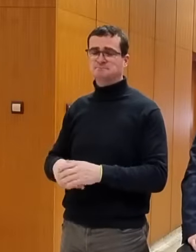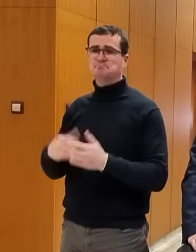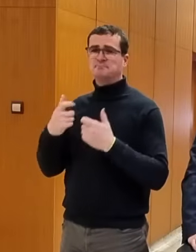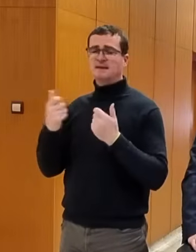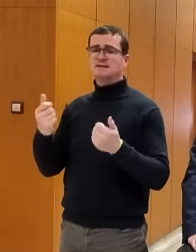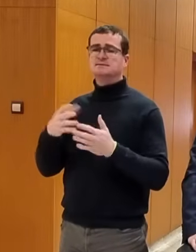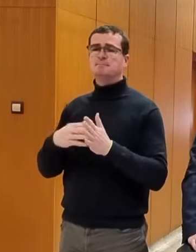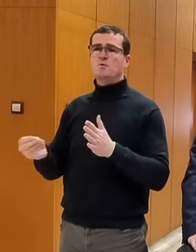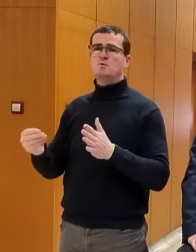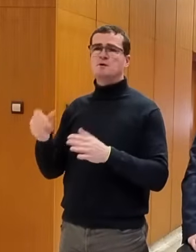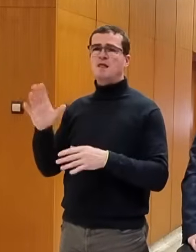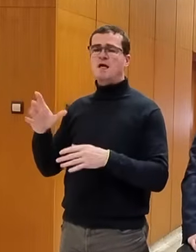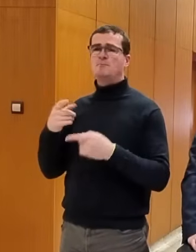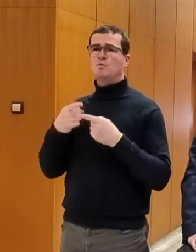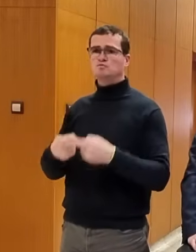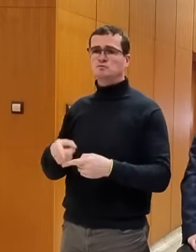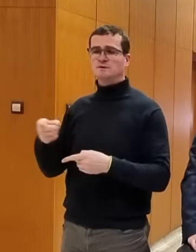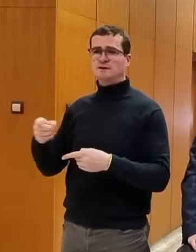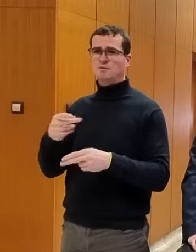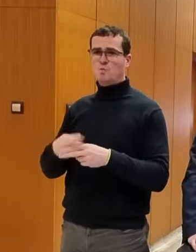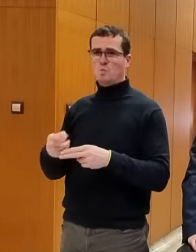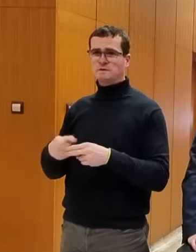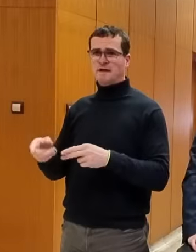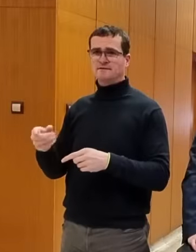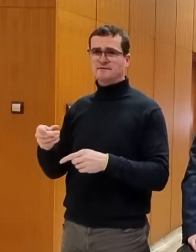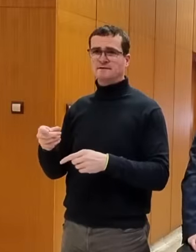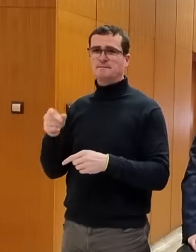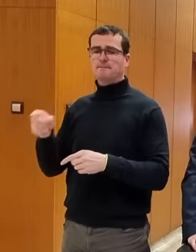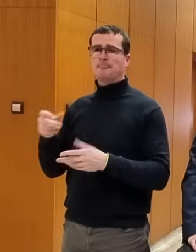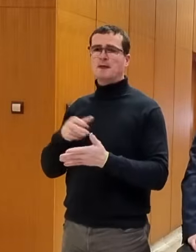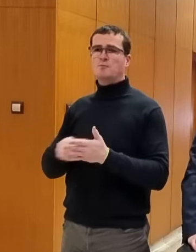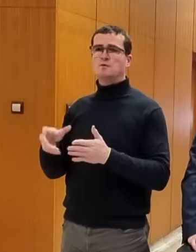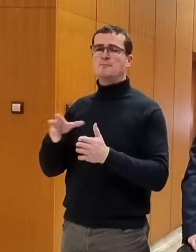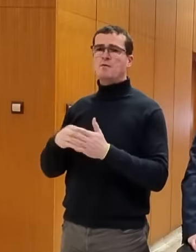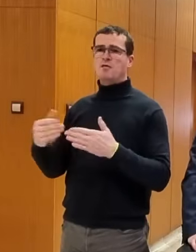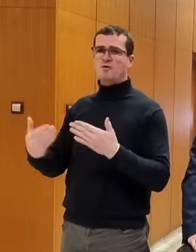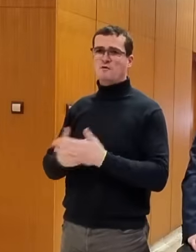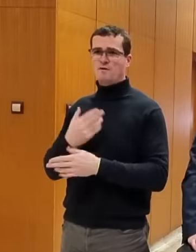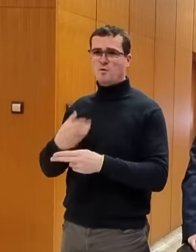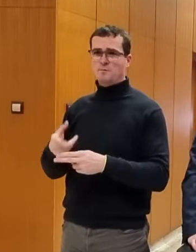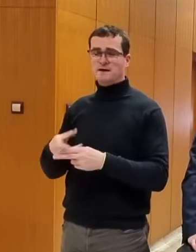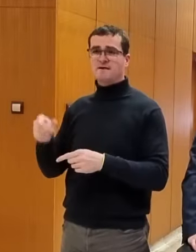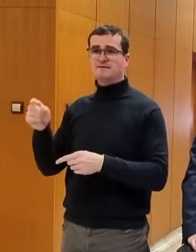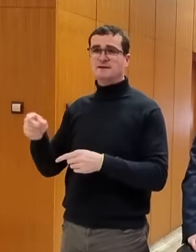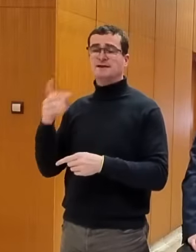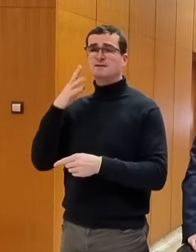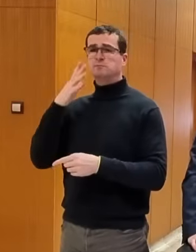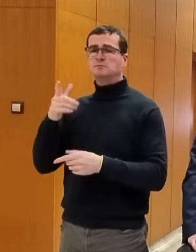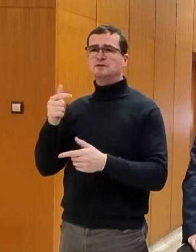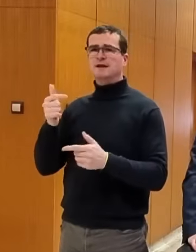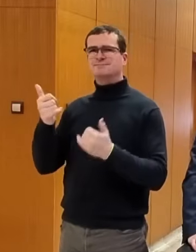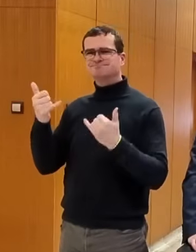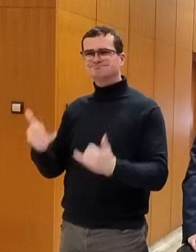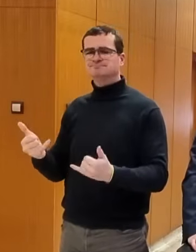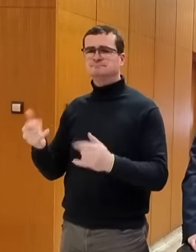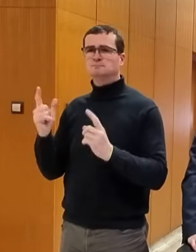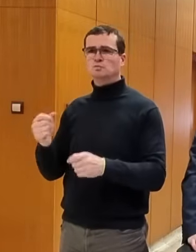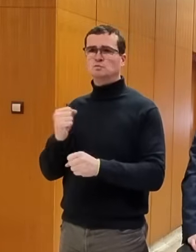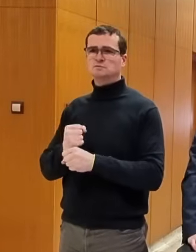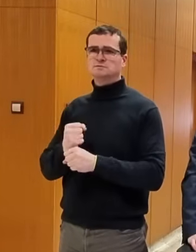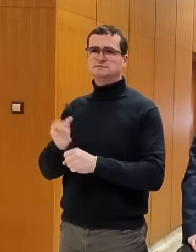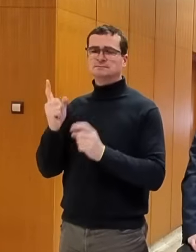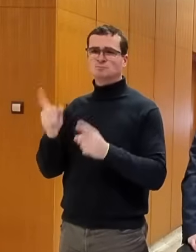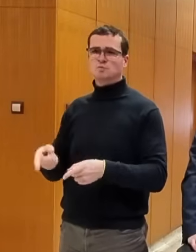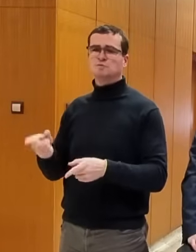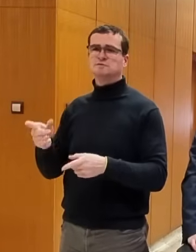Samozrejme, po účinnosti tejto úpravy to pôjde už podľa novej úpravy. Ak tam budú nejaké neodkladné úkony také,